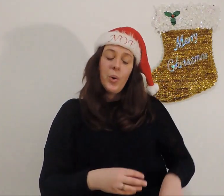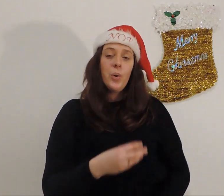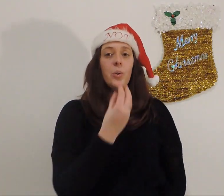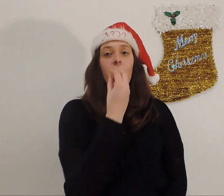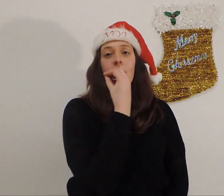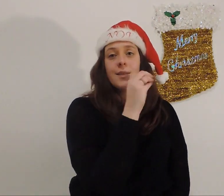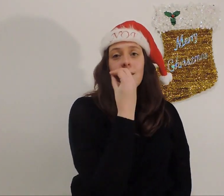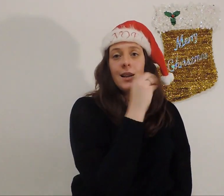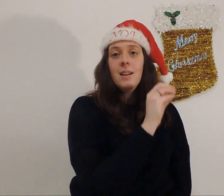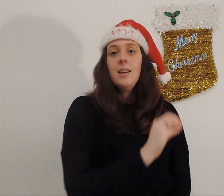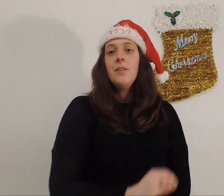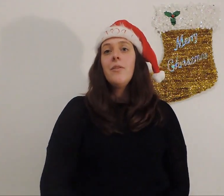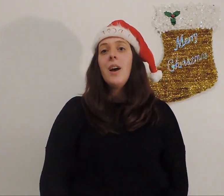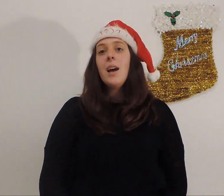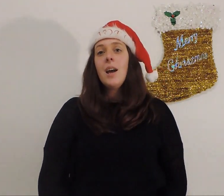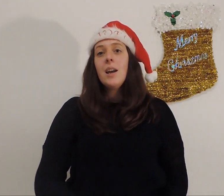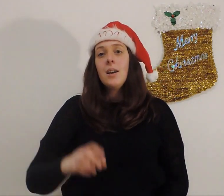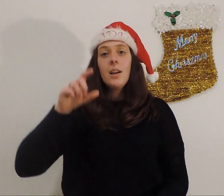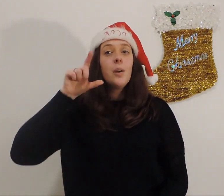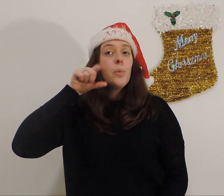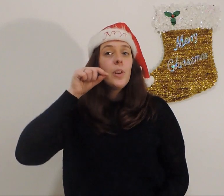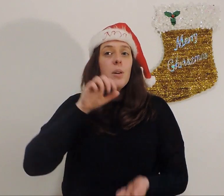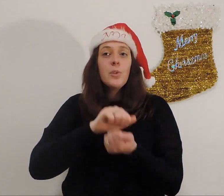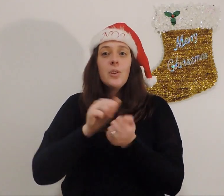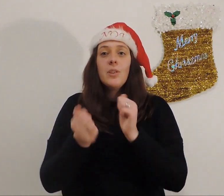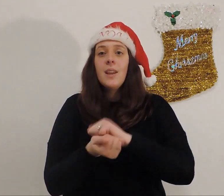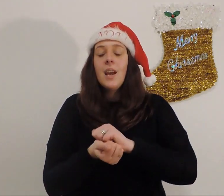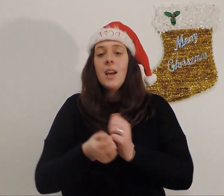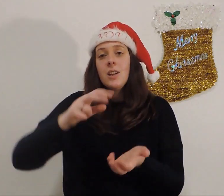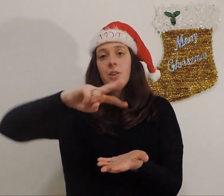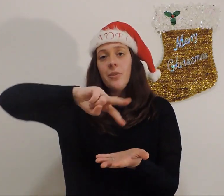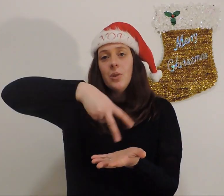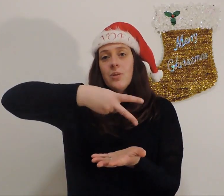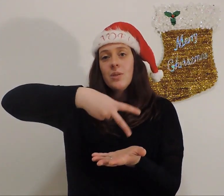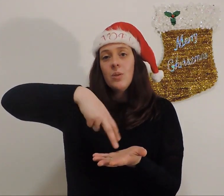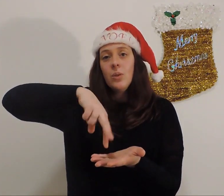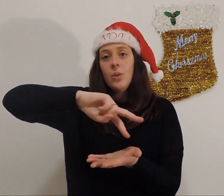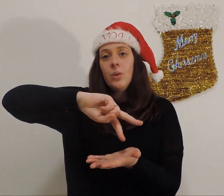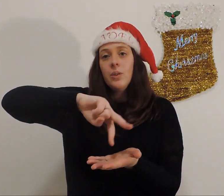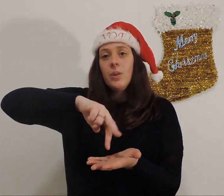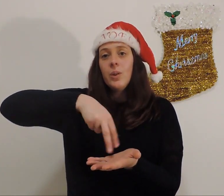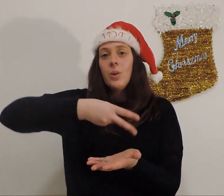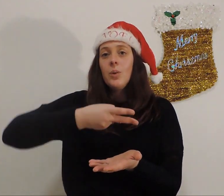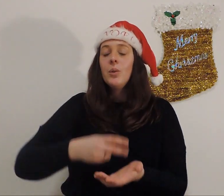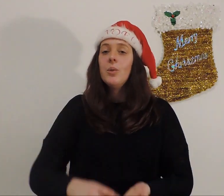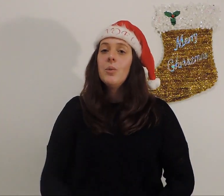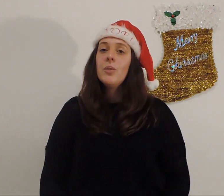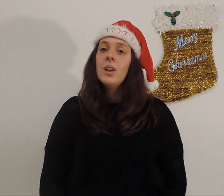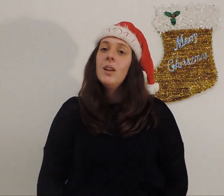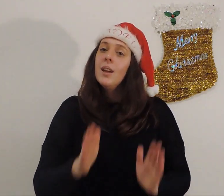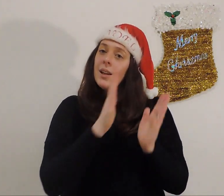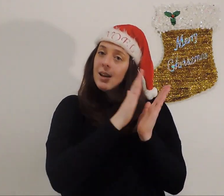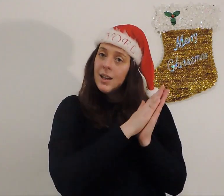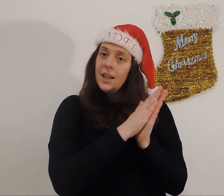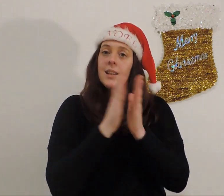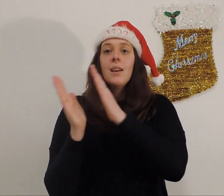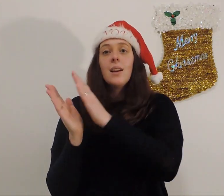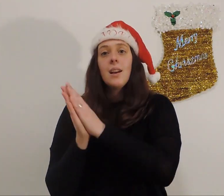flocons. C'est l'hiver, bonhomme de neige, faisant une ronde. Clic,